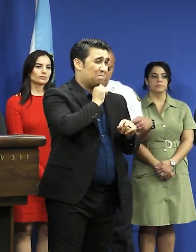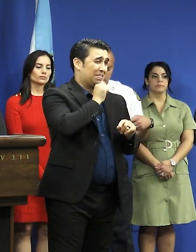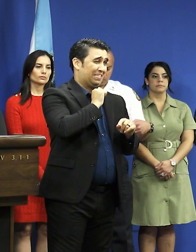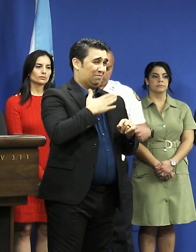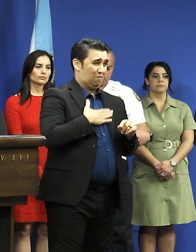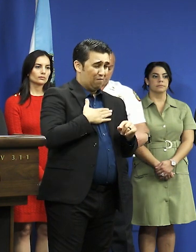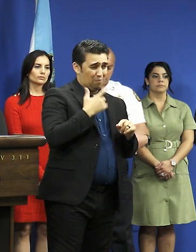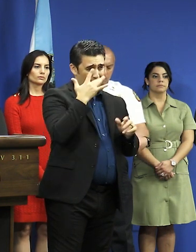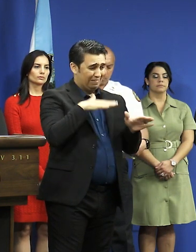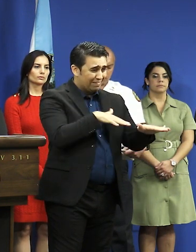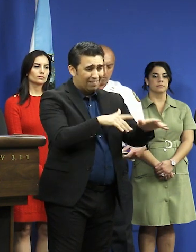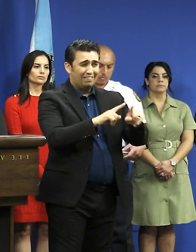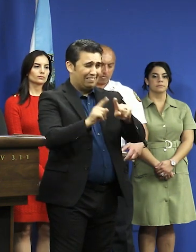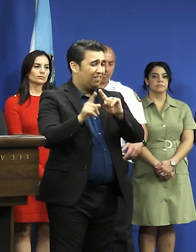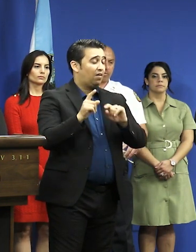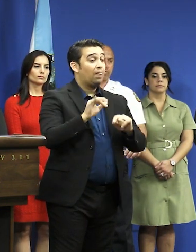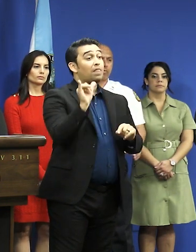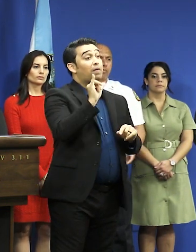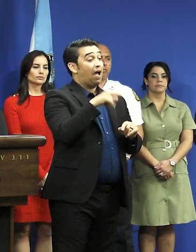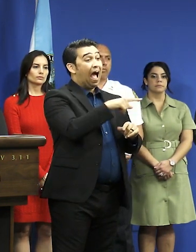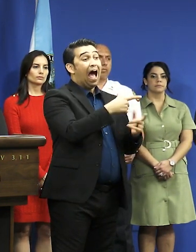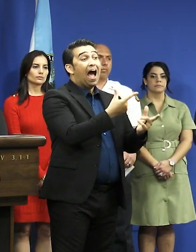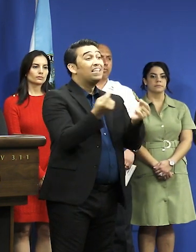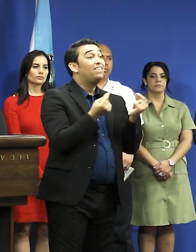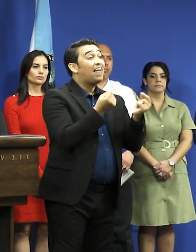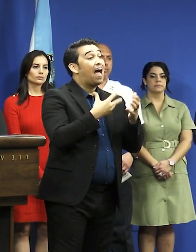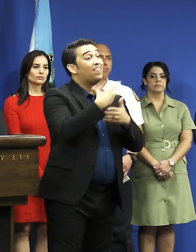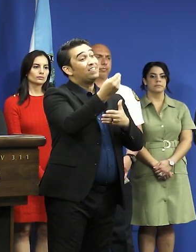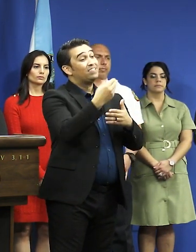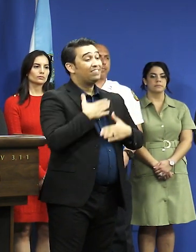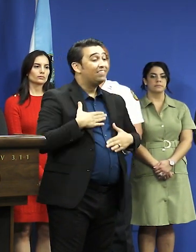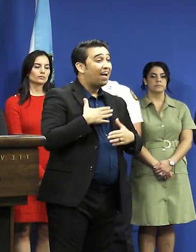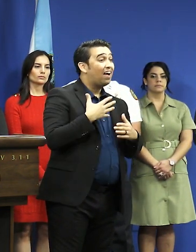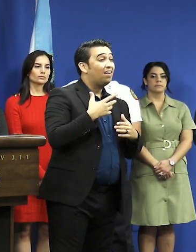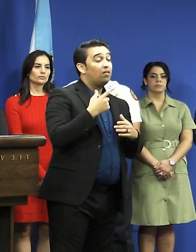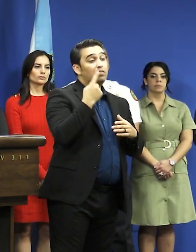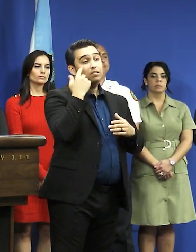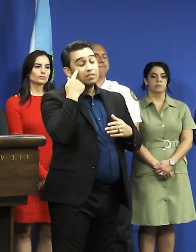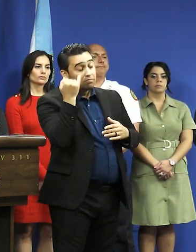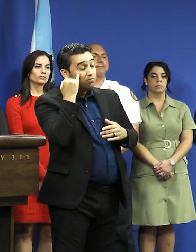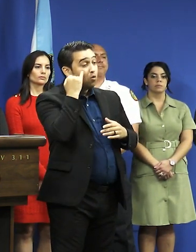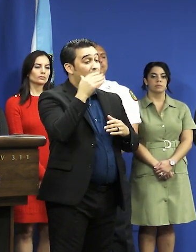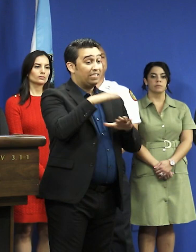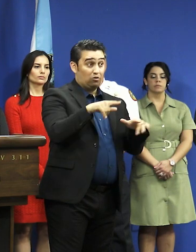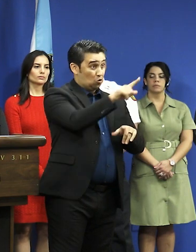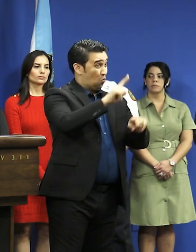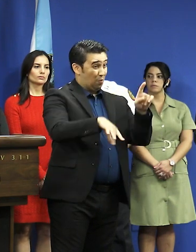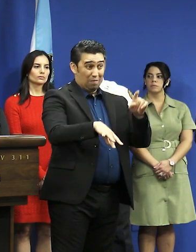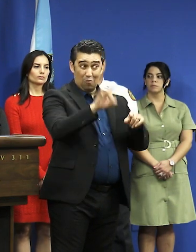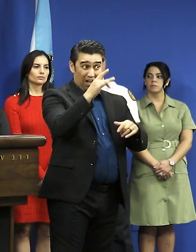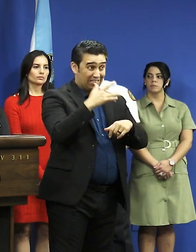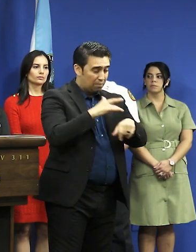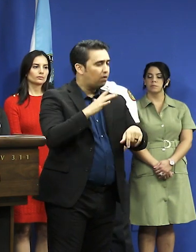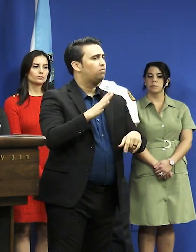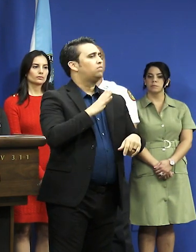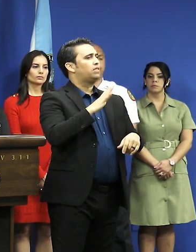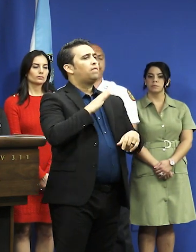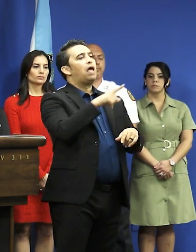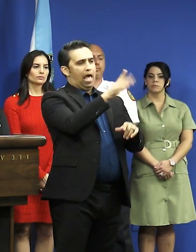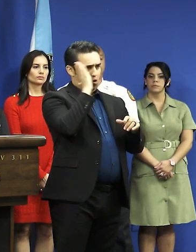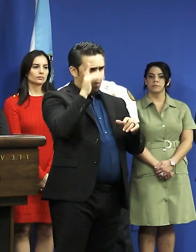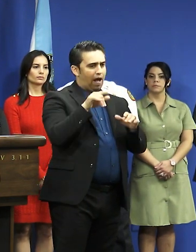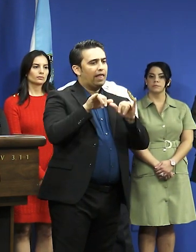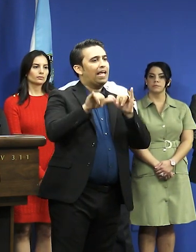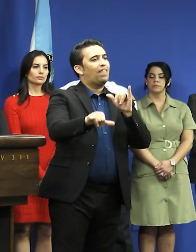proceso. Además de eso, las actividades afuera siguen cerradas. Cualquier niño que no pueda ser recogido temprano se permanezca dentro de la